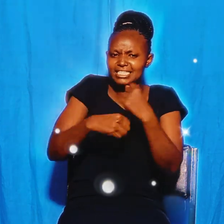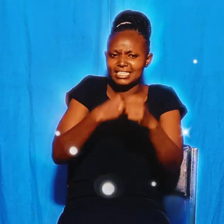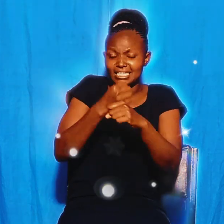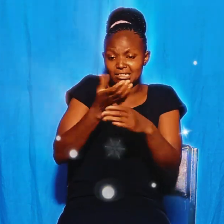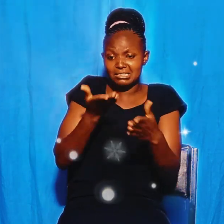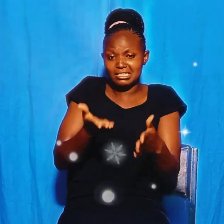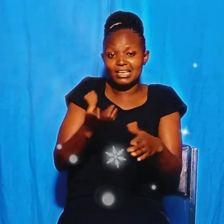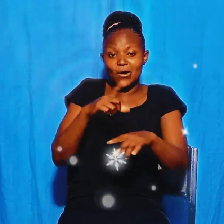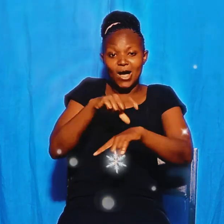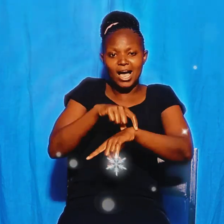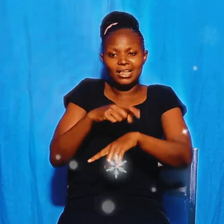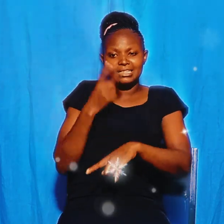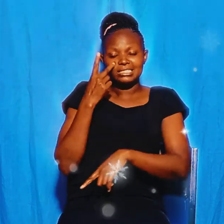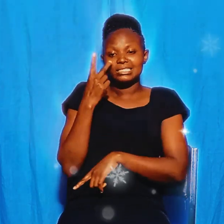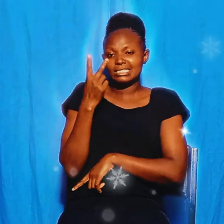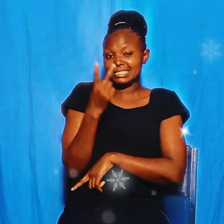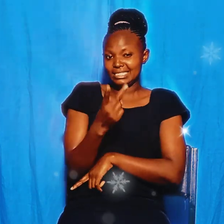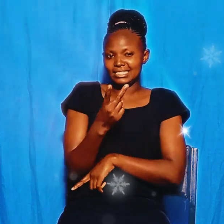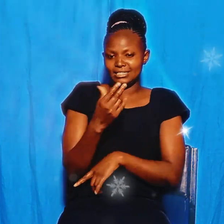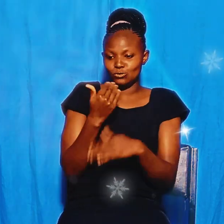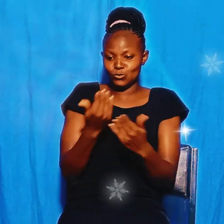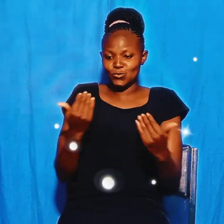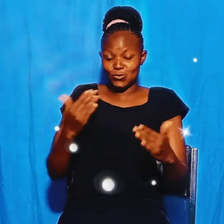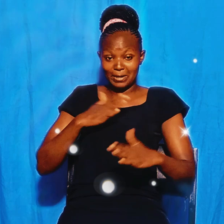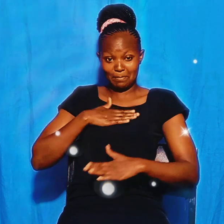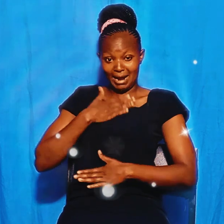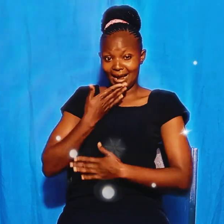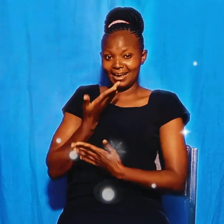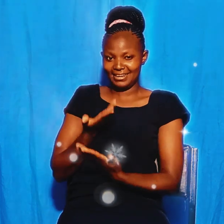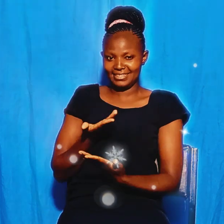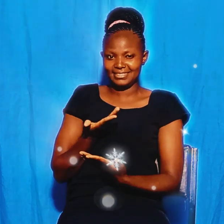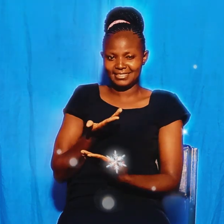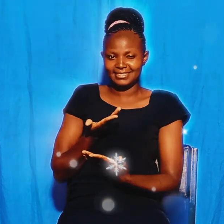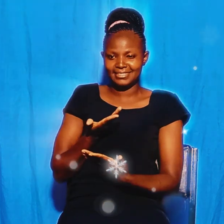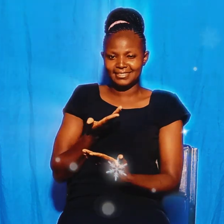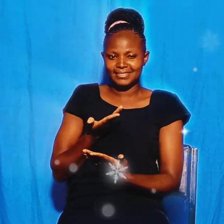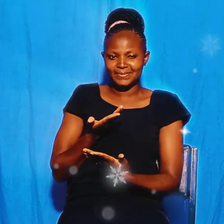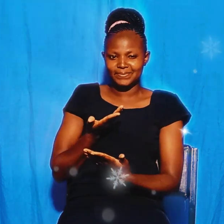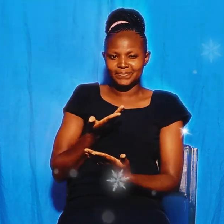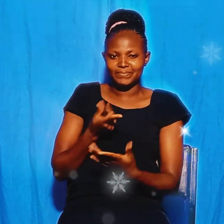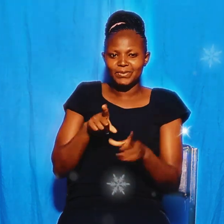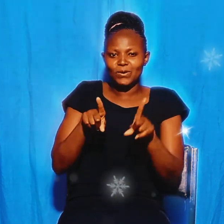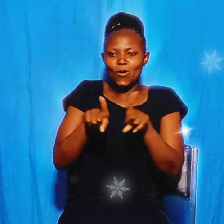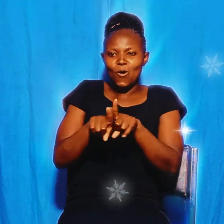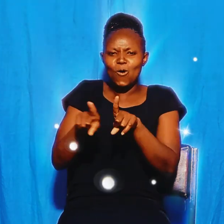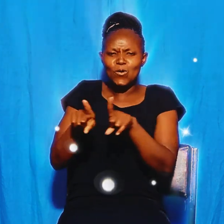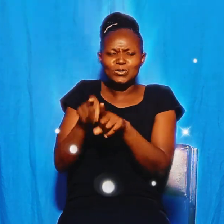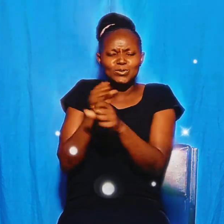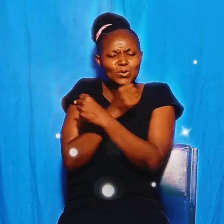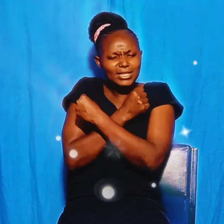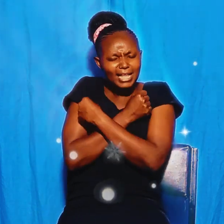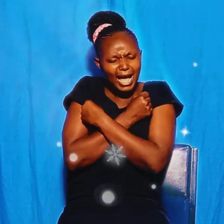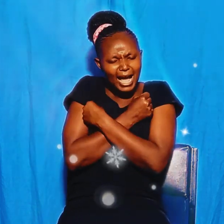Mwone yesu kuwe mwo. Na mama ende undu mambi ndienye.